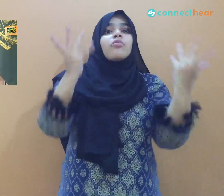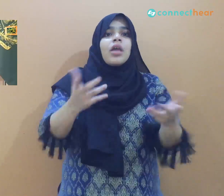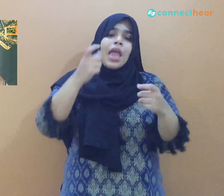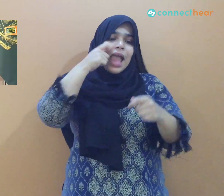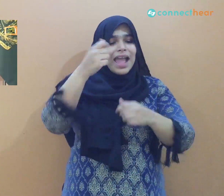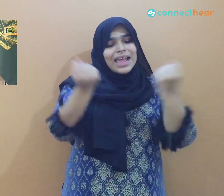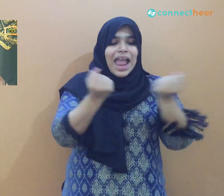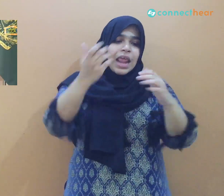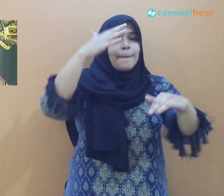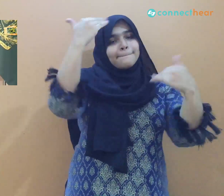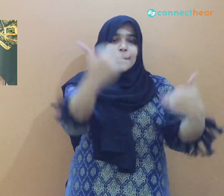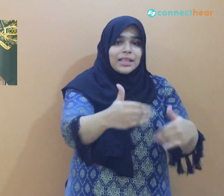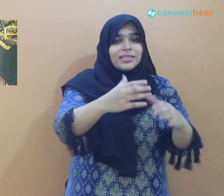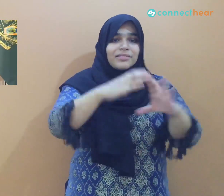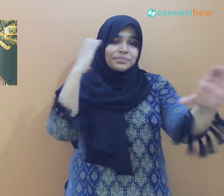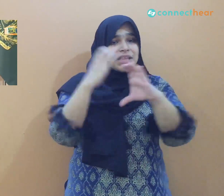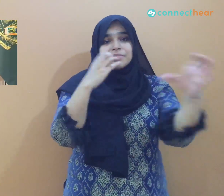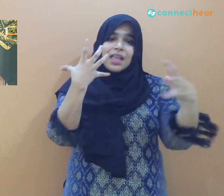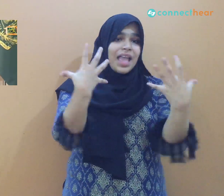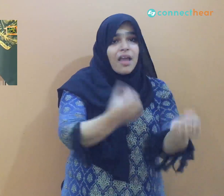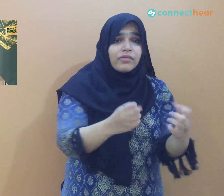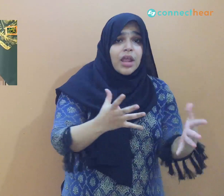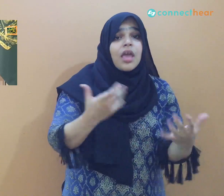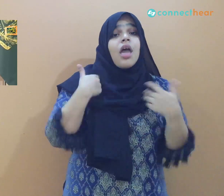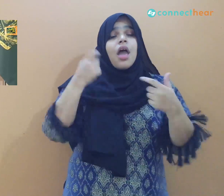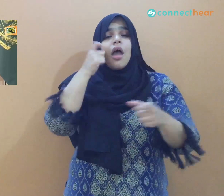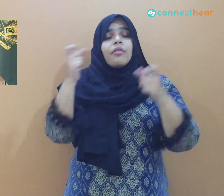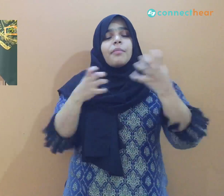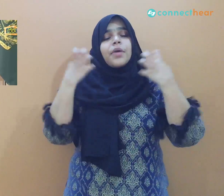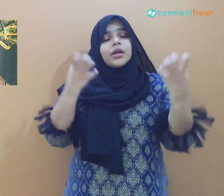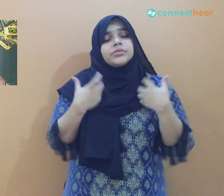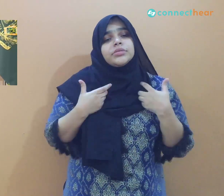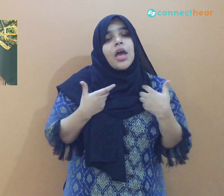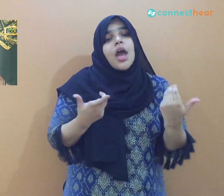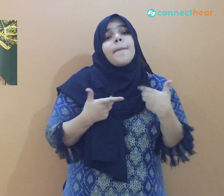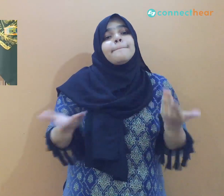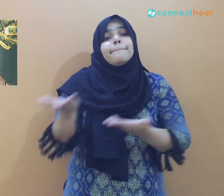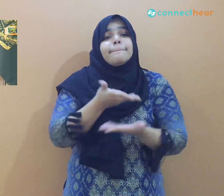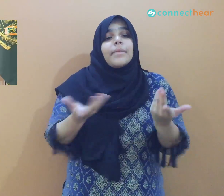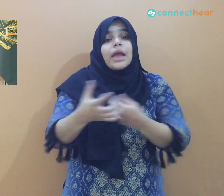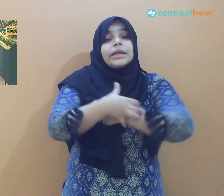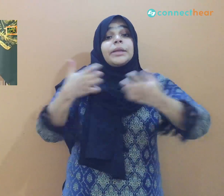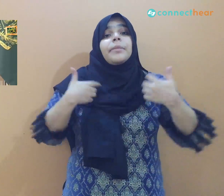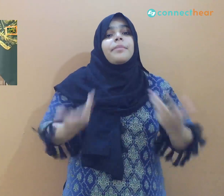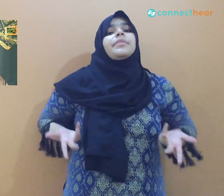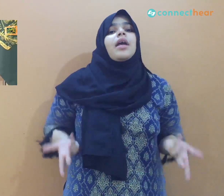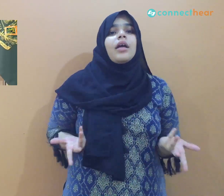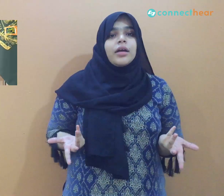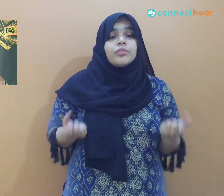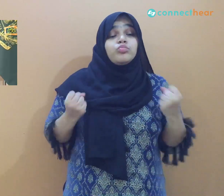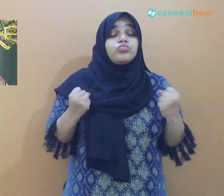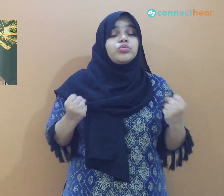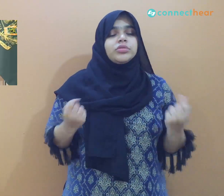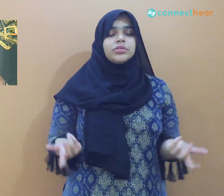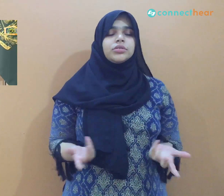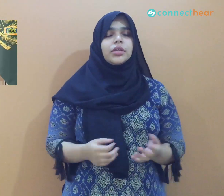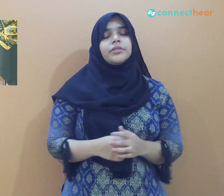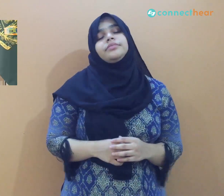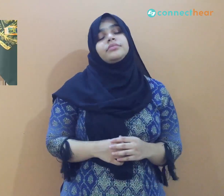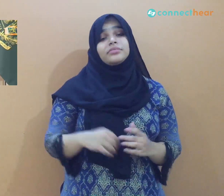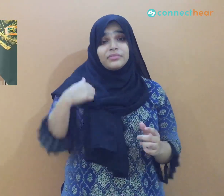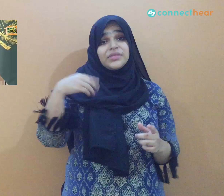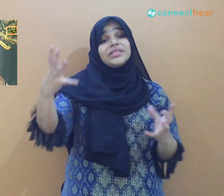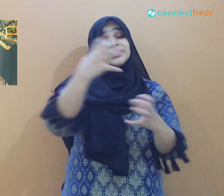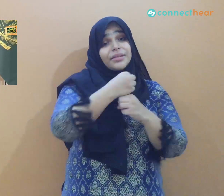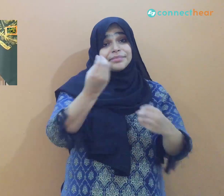بند کرتے ہیں سمجھ جائیے کہ ہم سب سے زیادہ نقصان اپنے غریب آدمی کو پہنچا رہے ہیں. اس لیے میں پھر سے سب سے ریکویسٹ کرتا